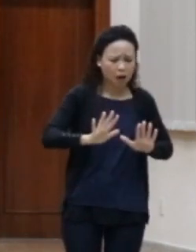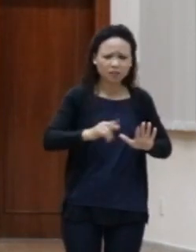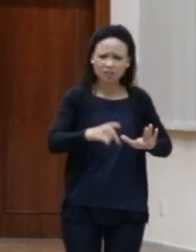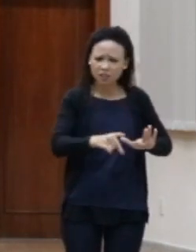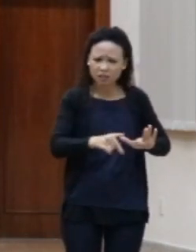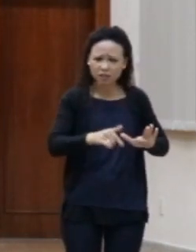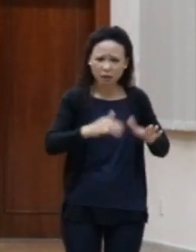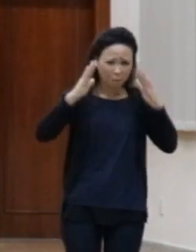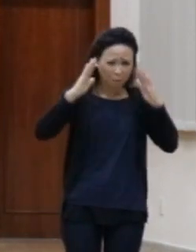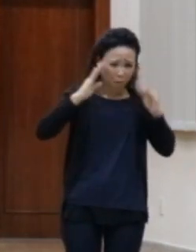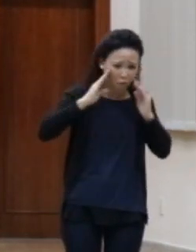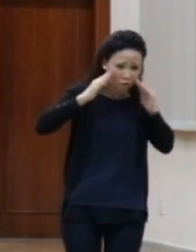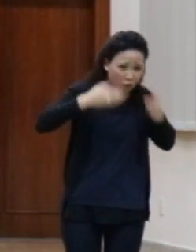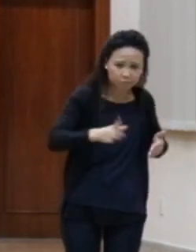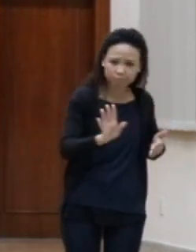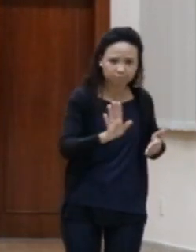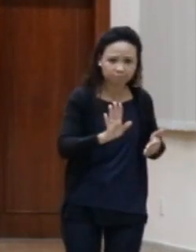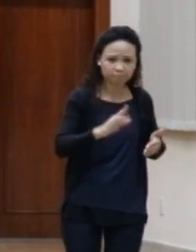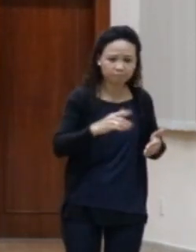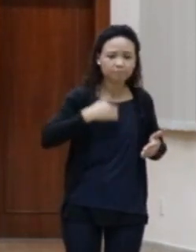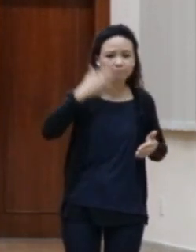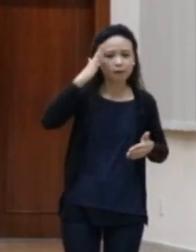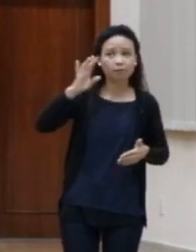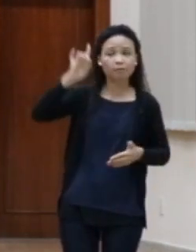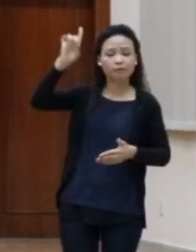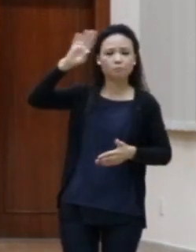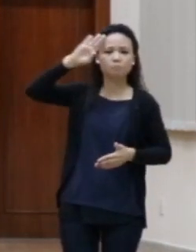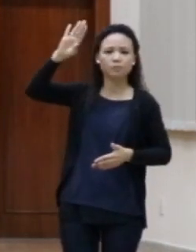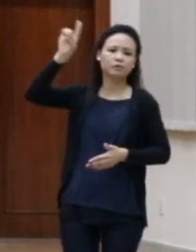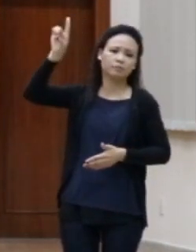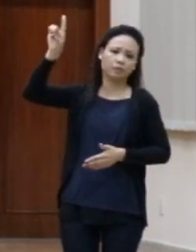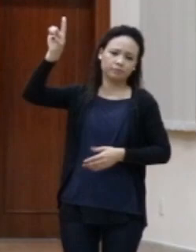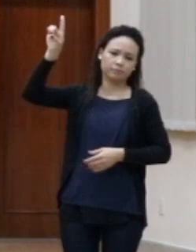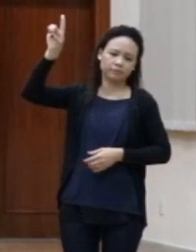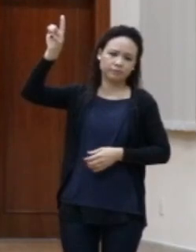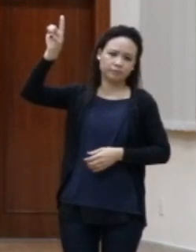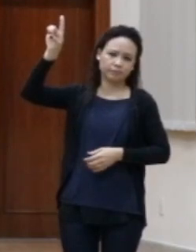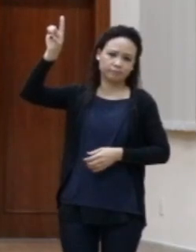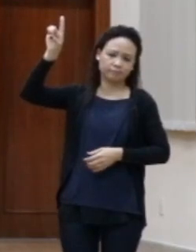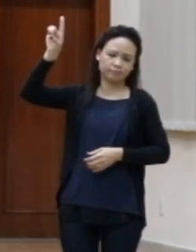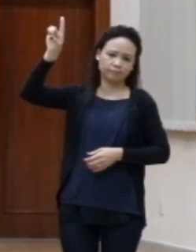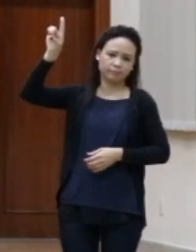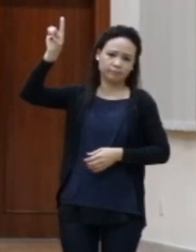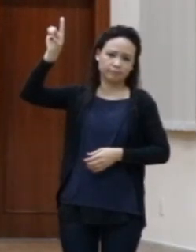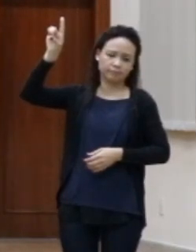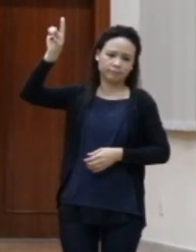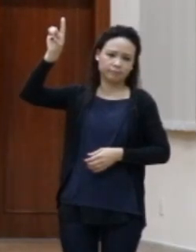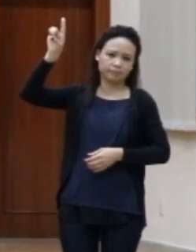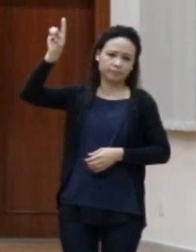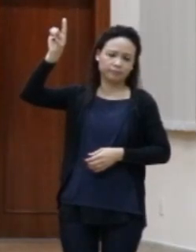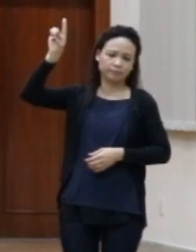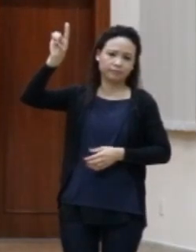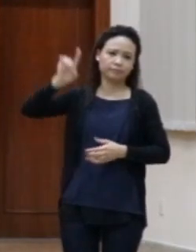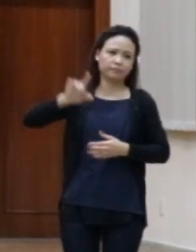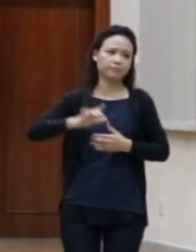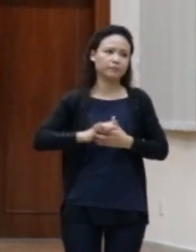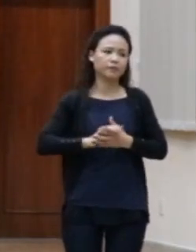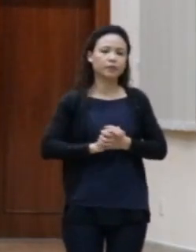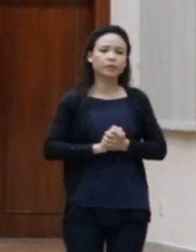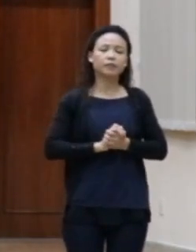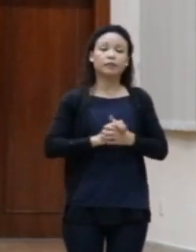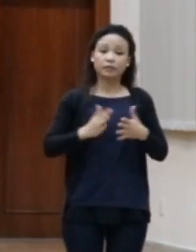eu manifestarei o meu poder na sua vida, não curando o seu espinho na carne, mas